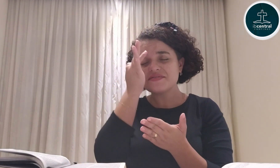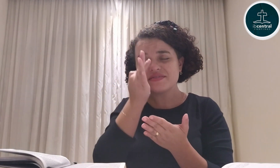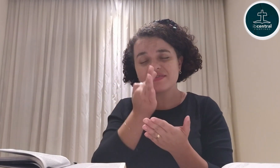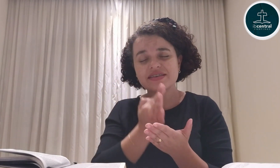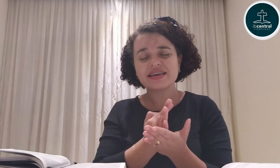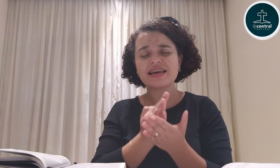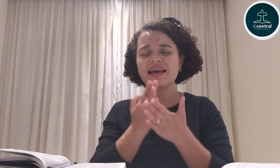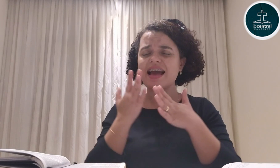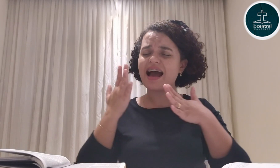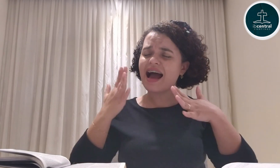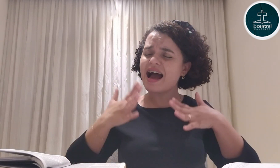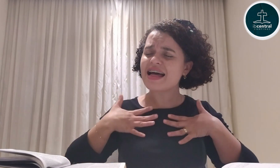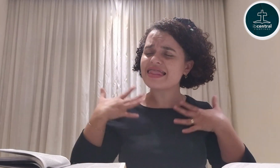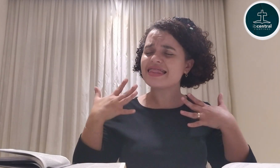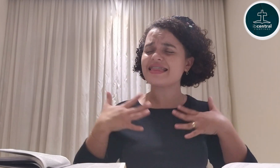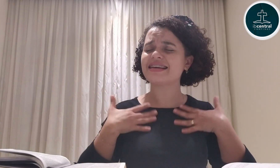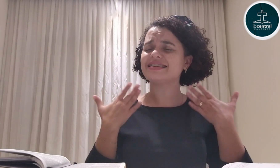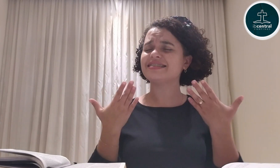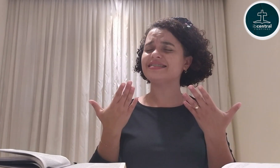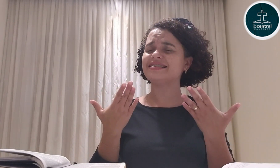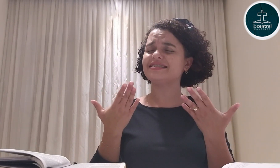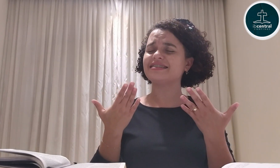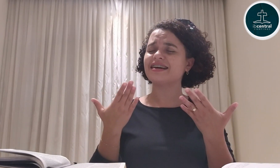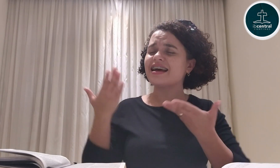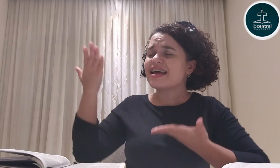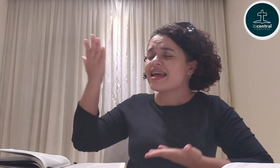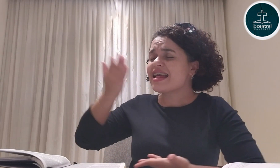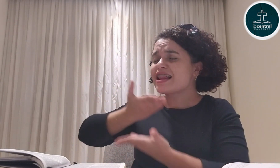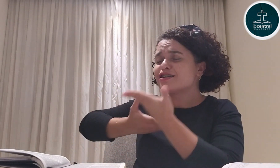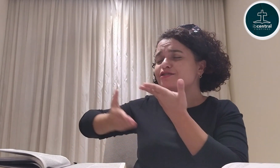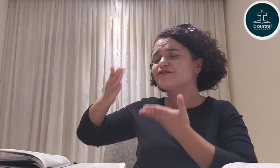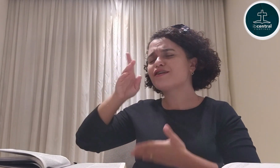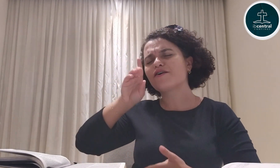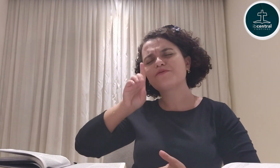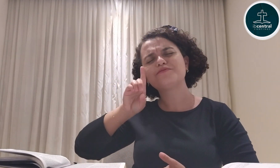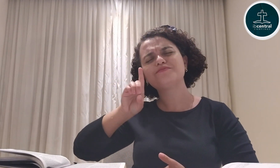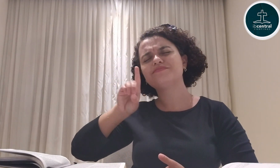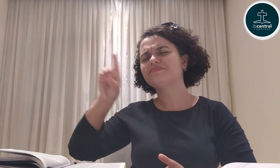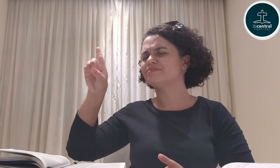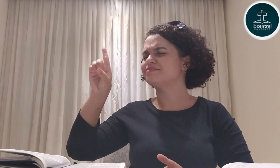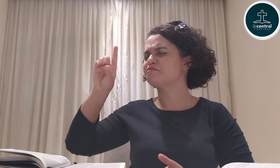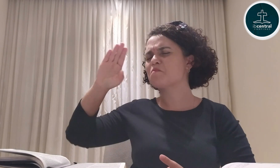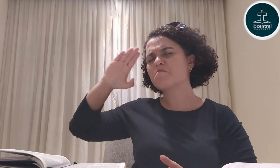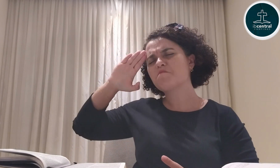Ajuda-nos, ó Pai, a em tudo te obedecer, para que tenhamos fé